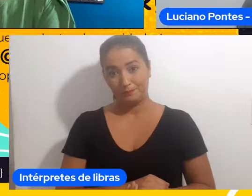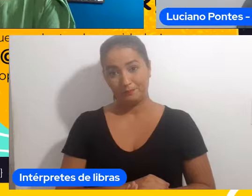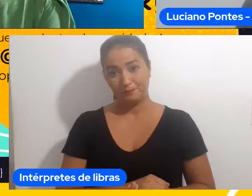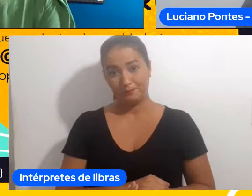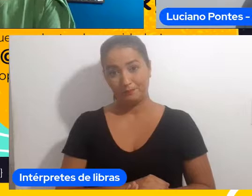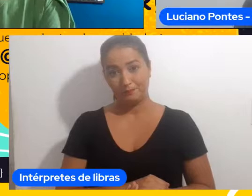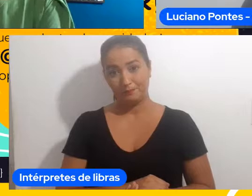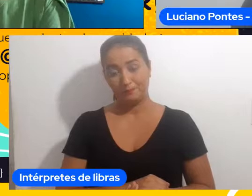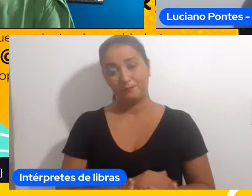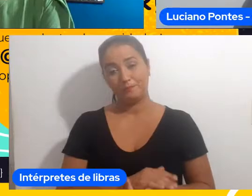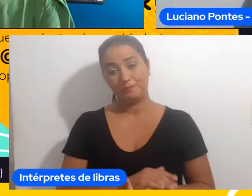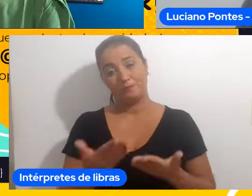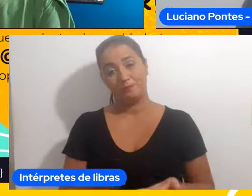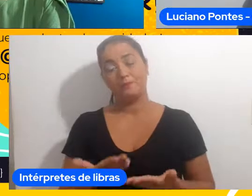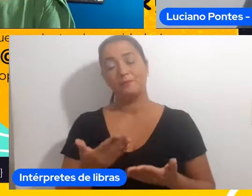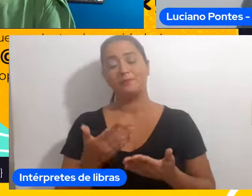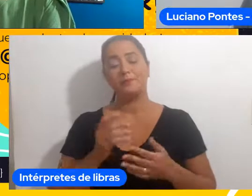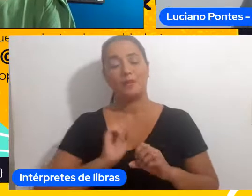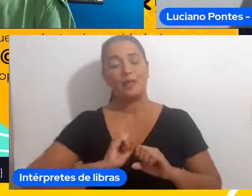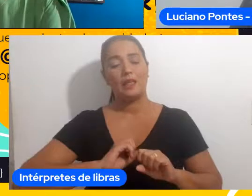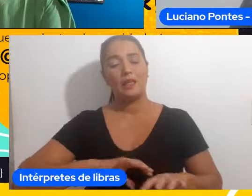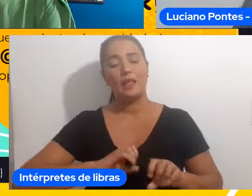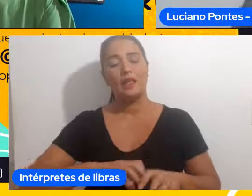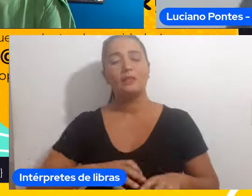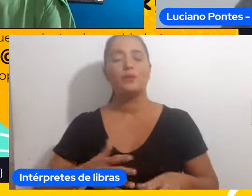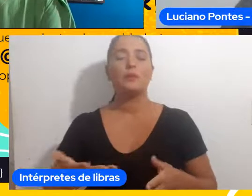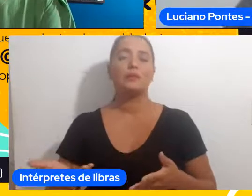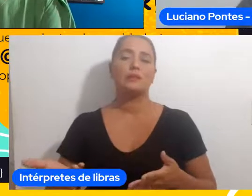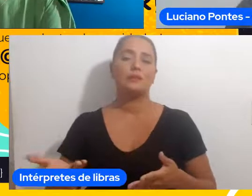Enquanto educadora e como